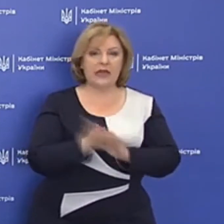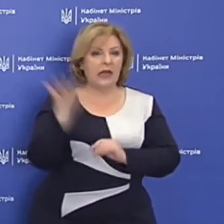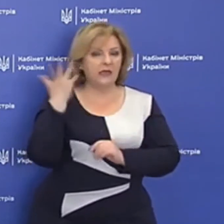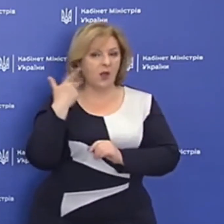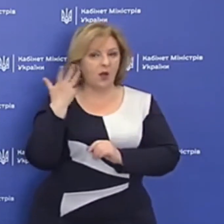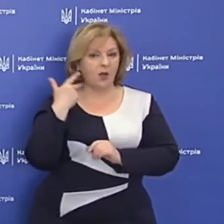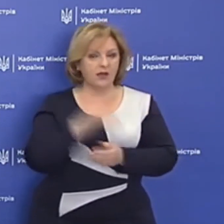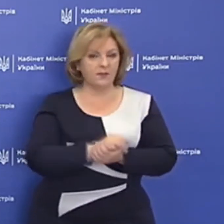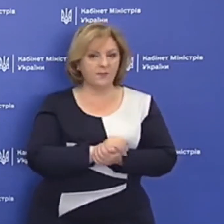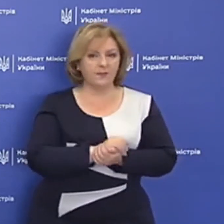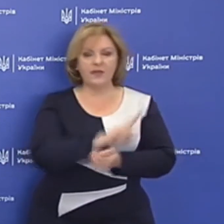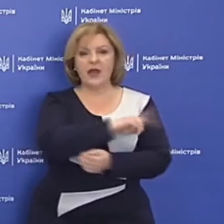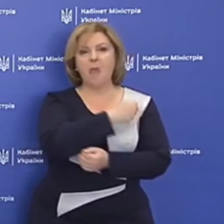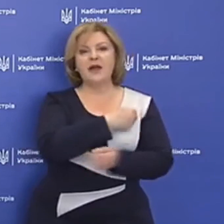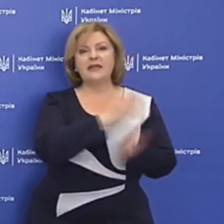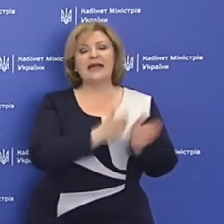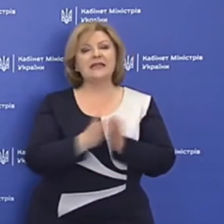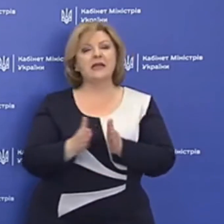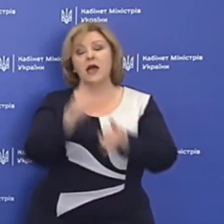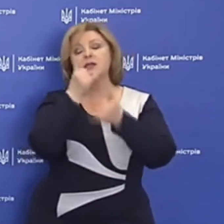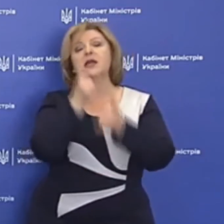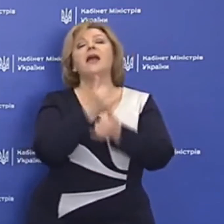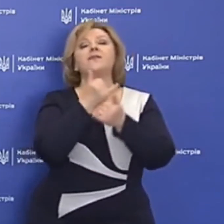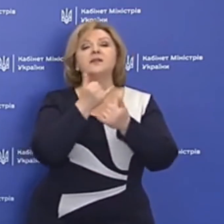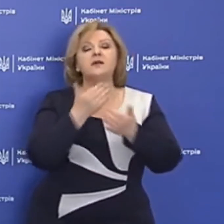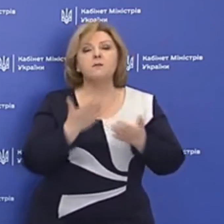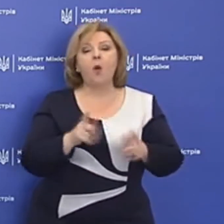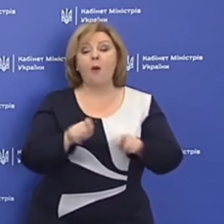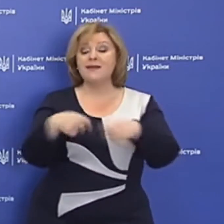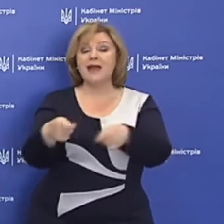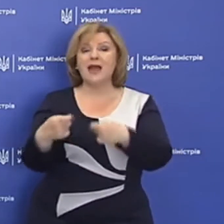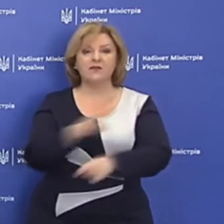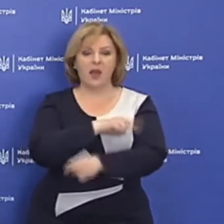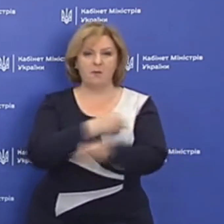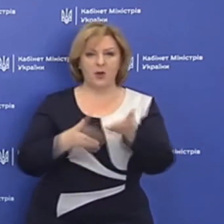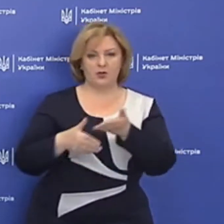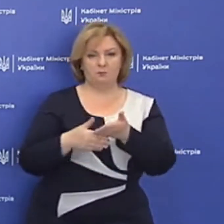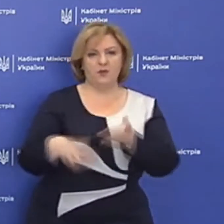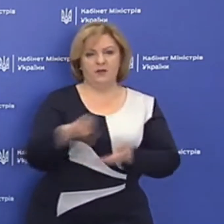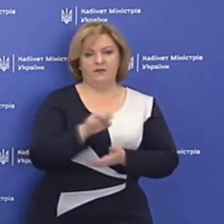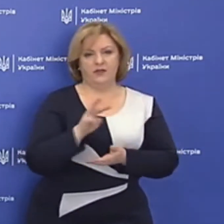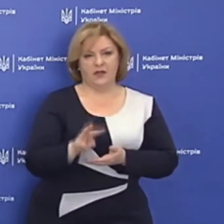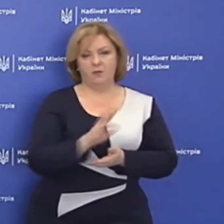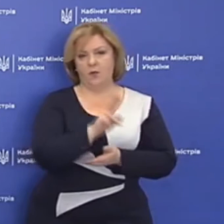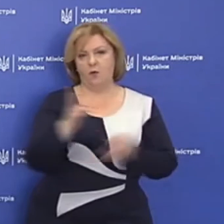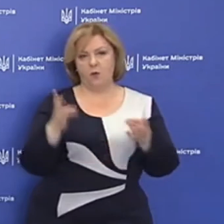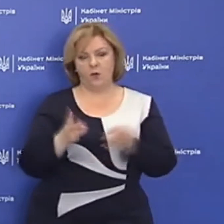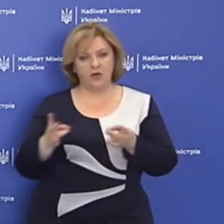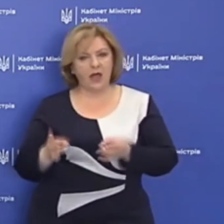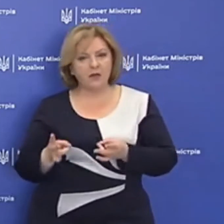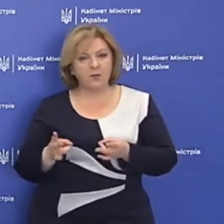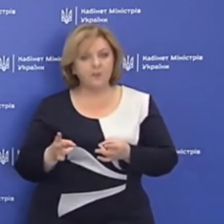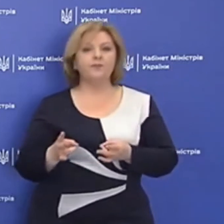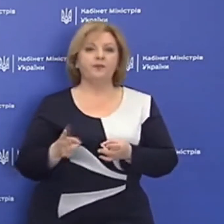коли медична система не в змозі надавати медичну допомогу всім, якому вона необхідна. Тобто